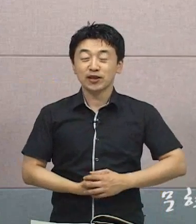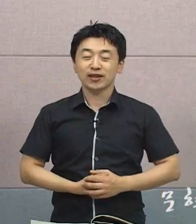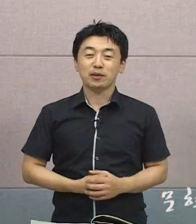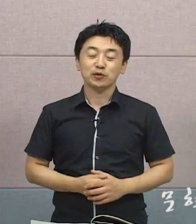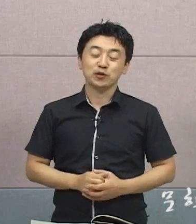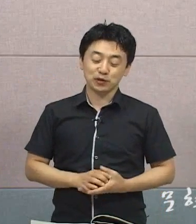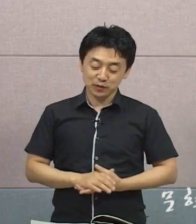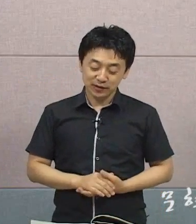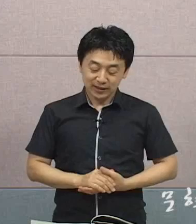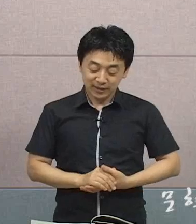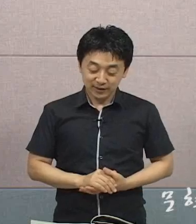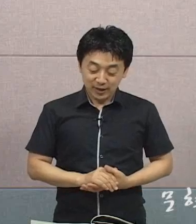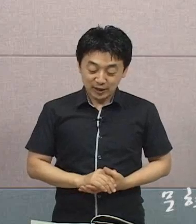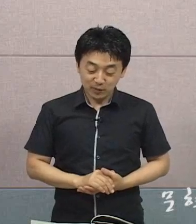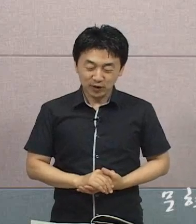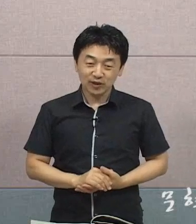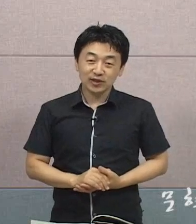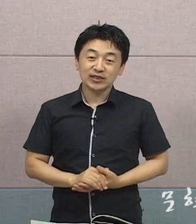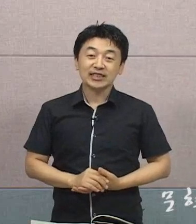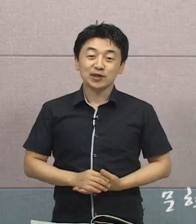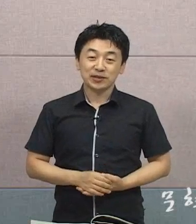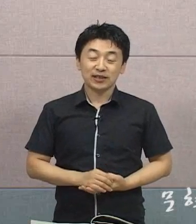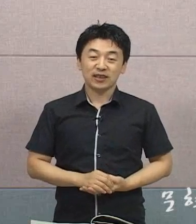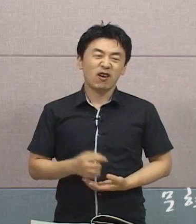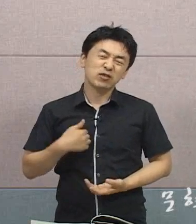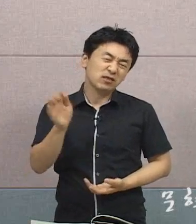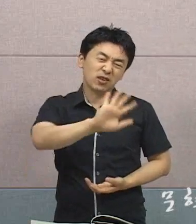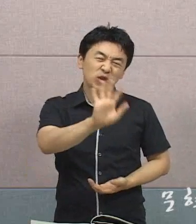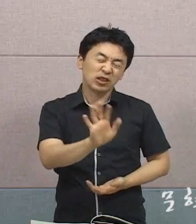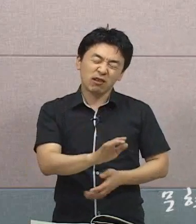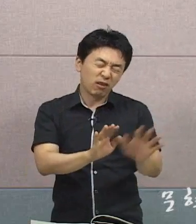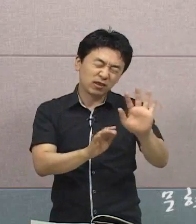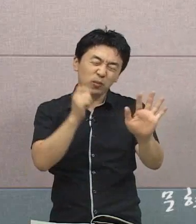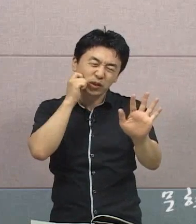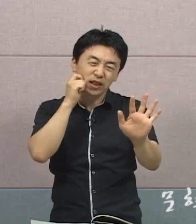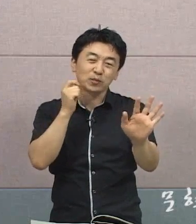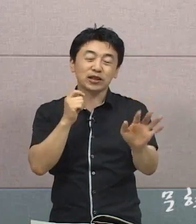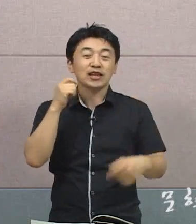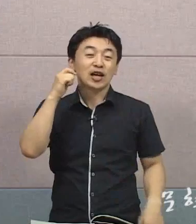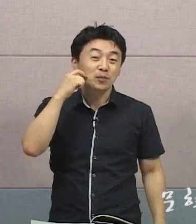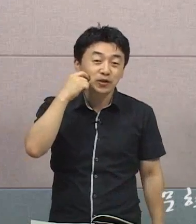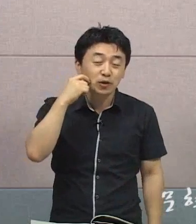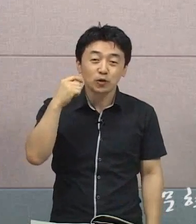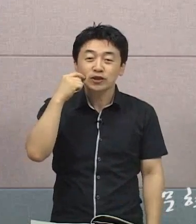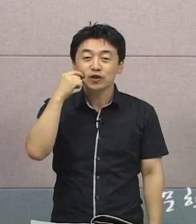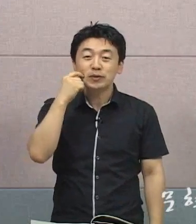있지만, 방송용으로. 하지만 여기서는요, 자신 없다. 나는 안 돼요, 난 못해. 나는 못해요. 꼭 이걸로만 쓰지